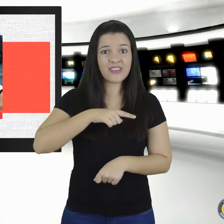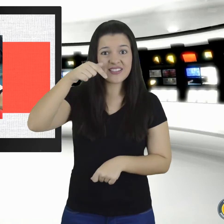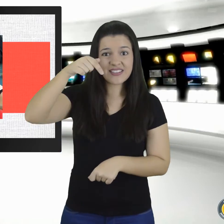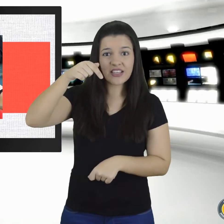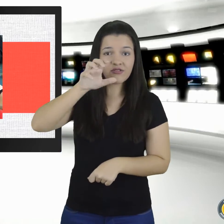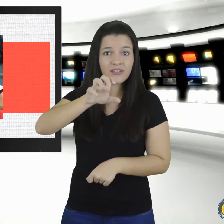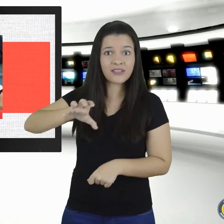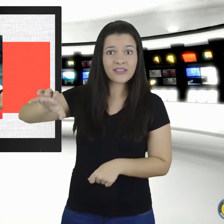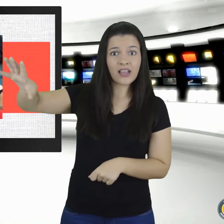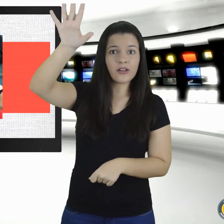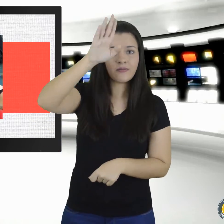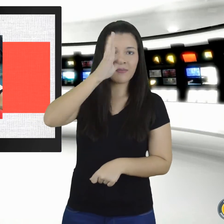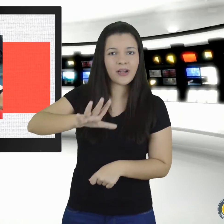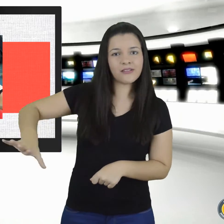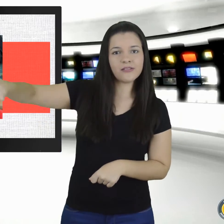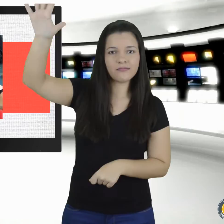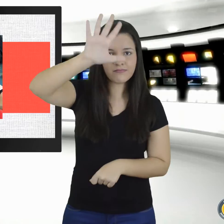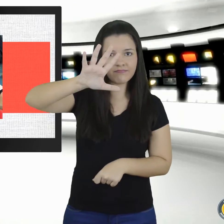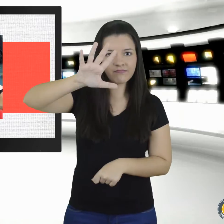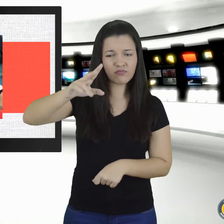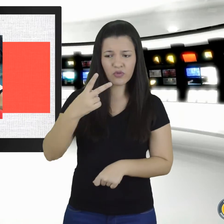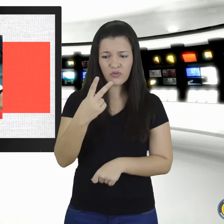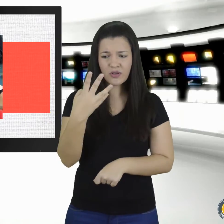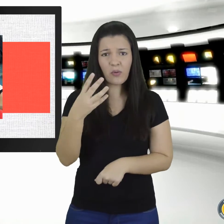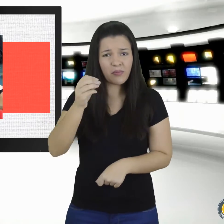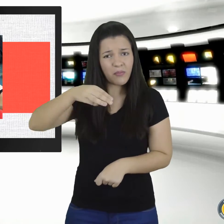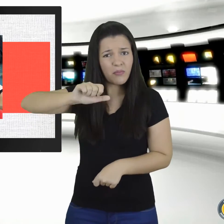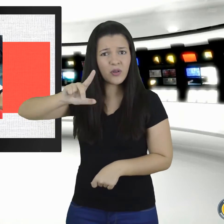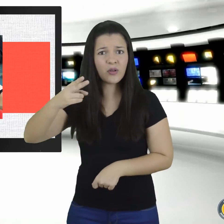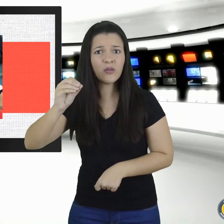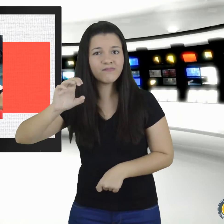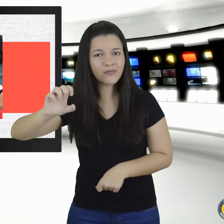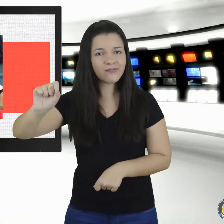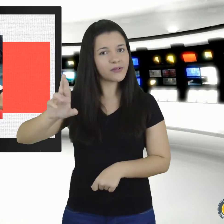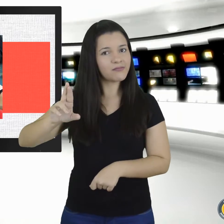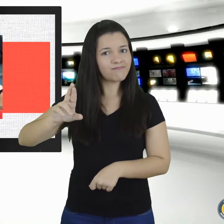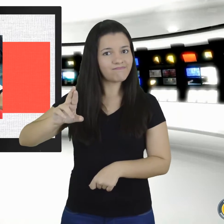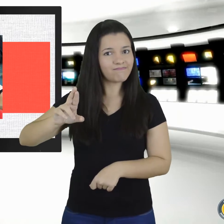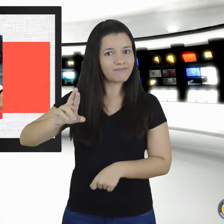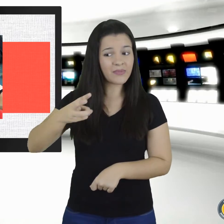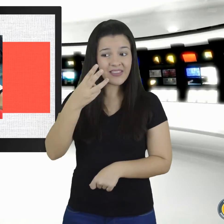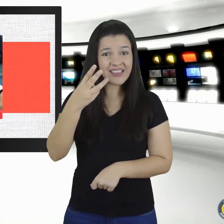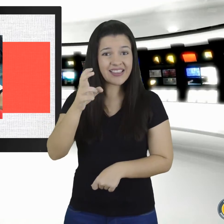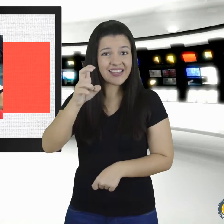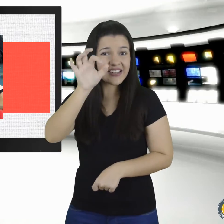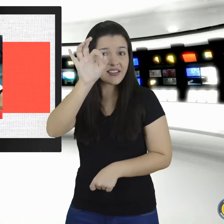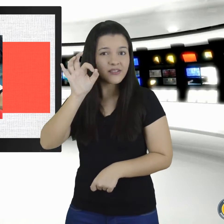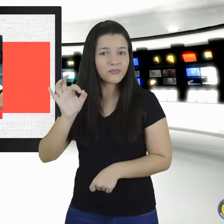estados do Brasil. Desses 240 milhões, cerca de